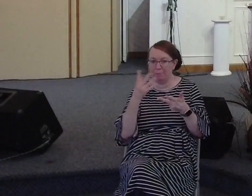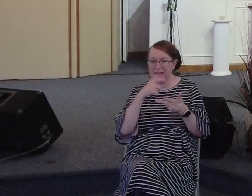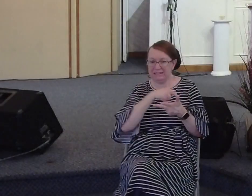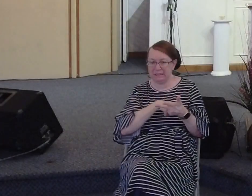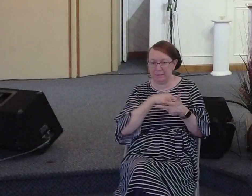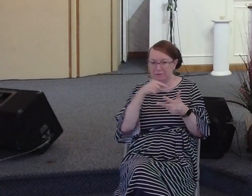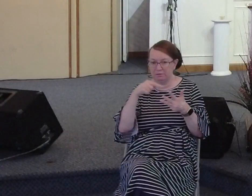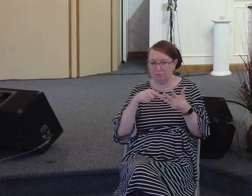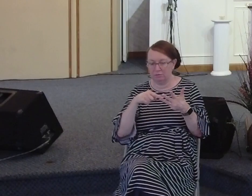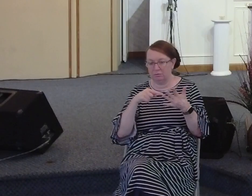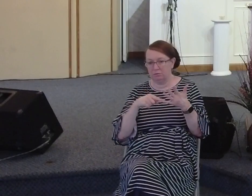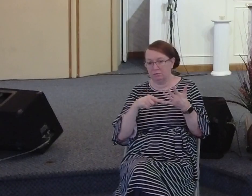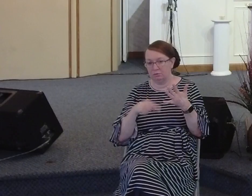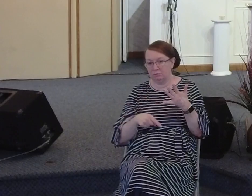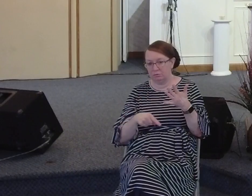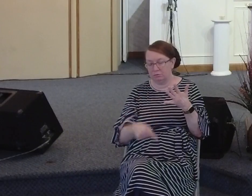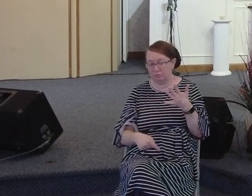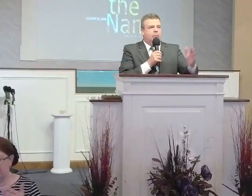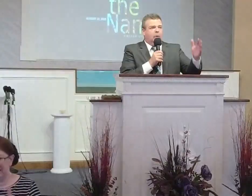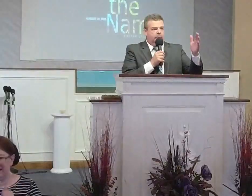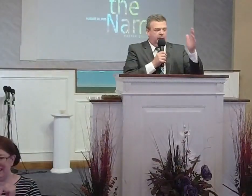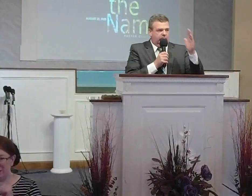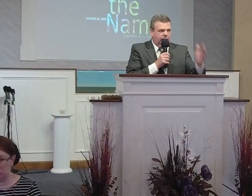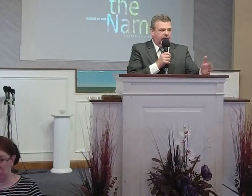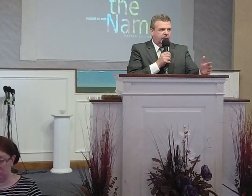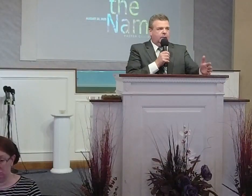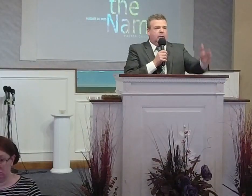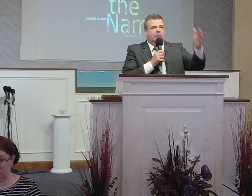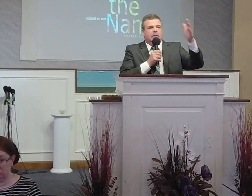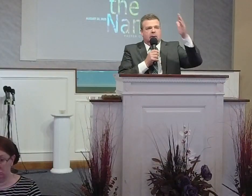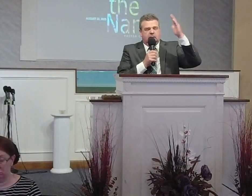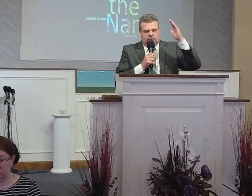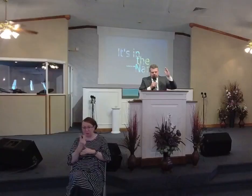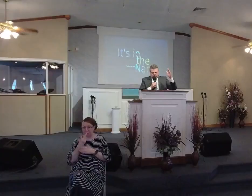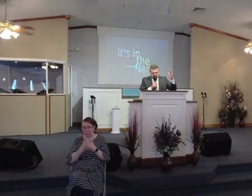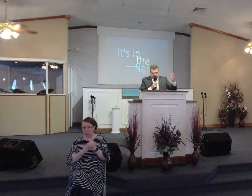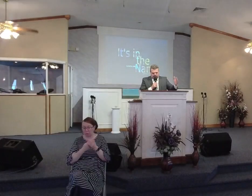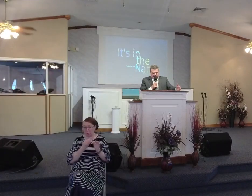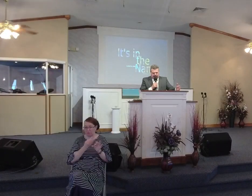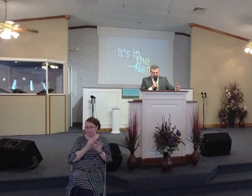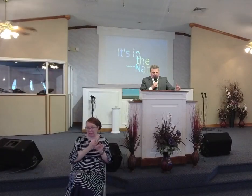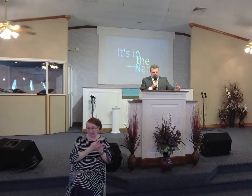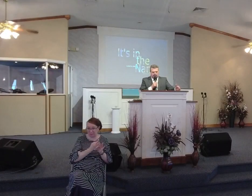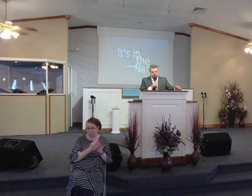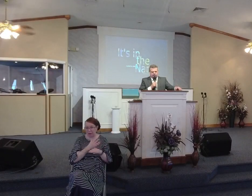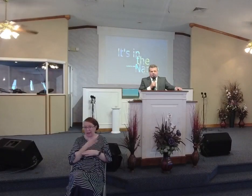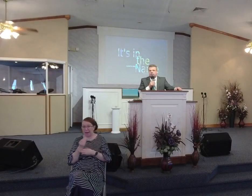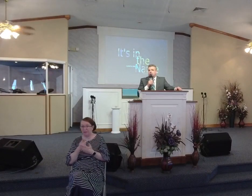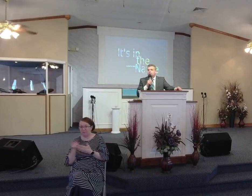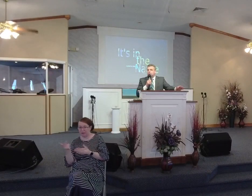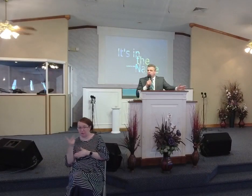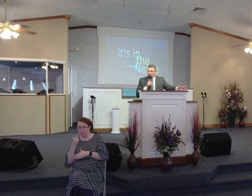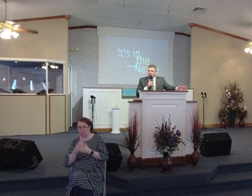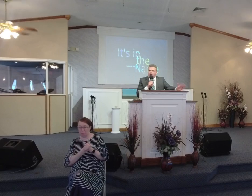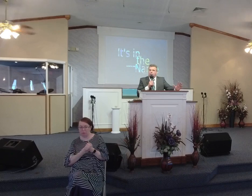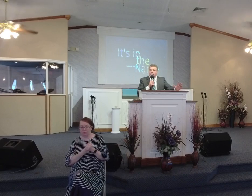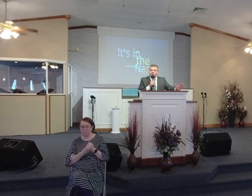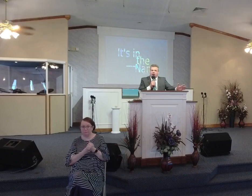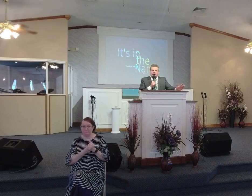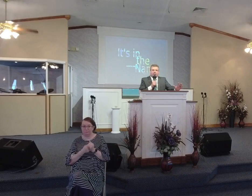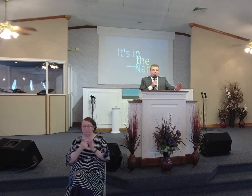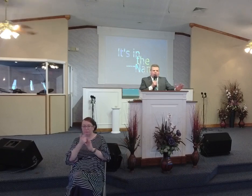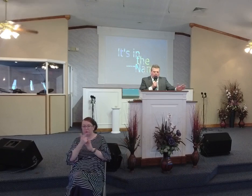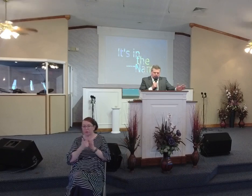falló miserablemente muchas veces. Nosotros podemos mencionar una lista y discutirlo, pero muchos de ellos fueron fieles y